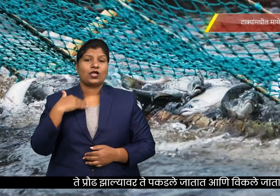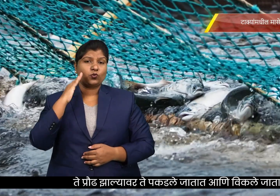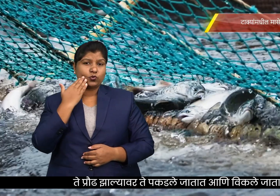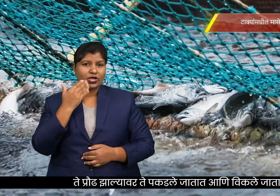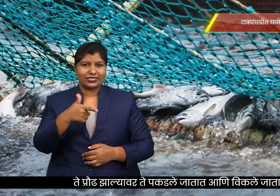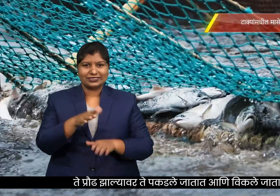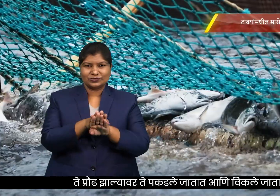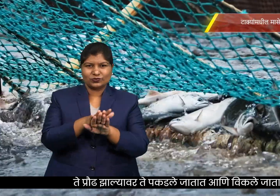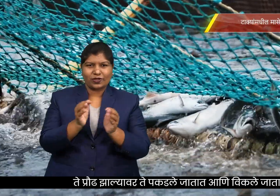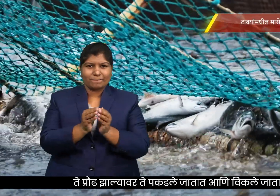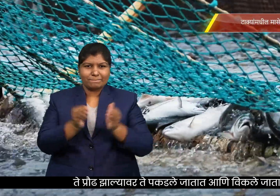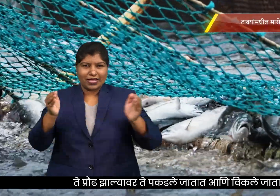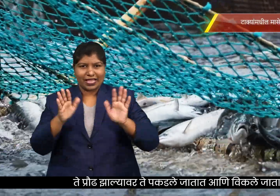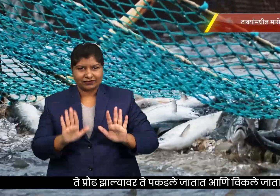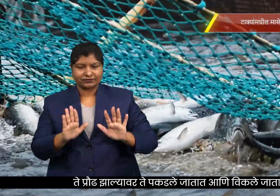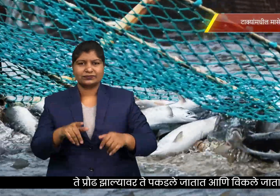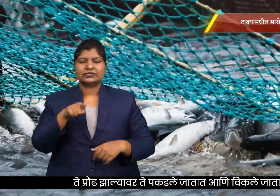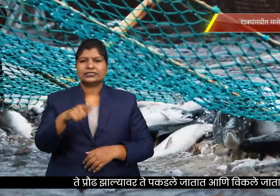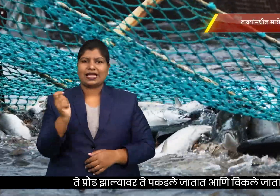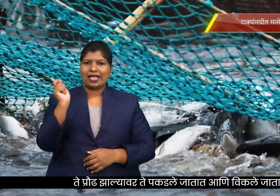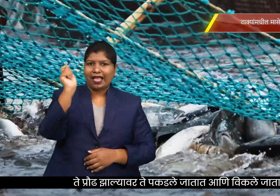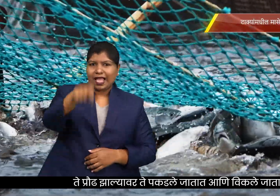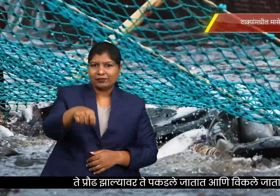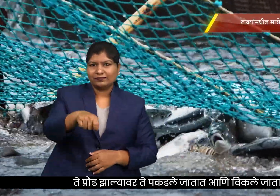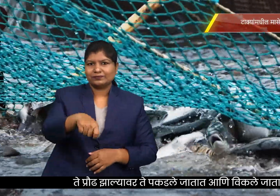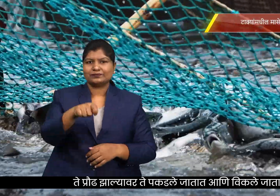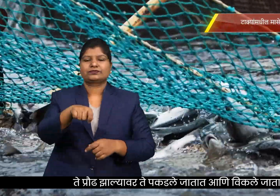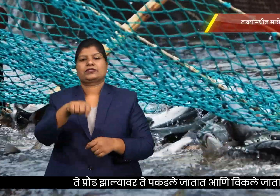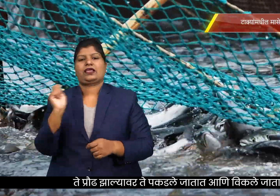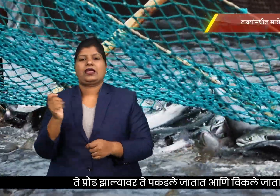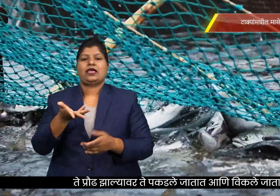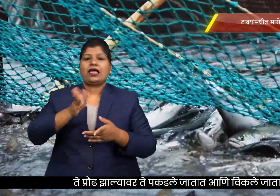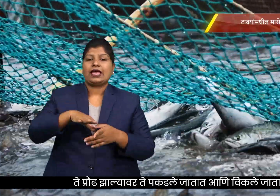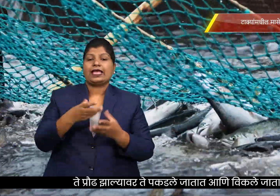ते प्रौढ झाल्यावर ते पकडले जातात आणि विकले जातात.